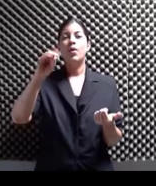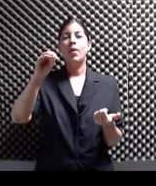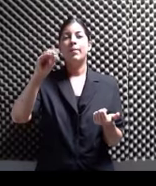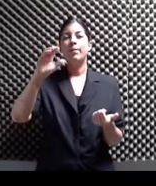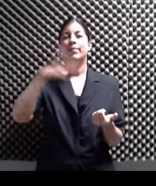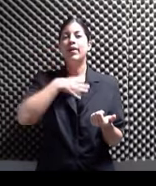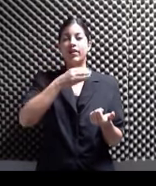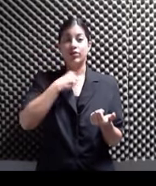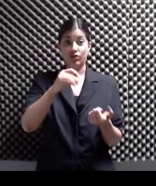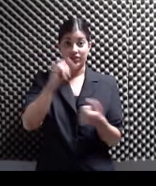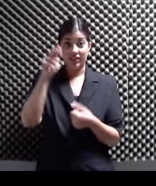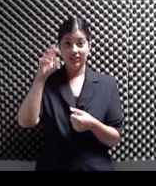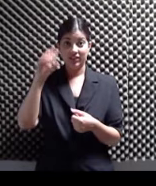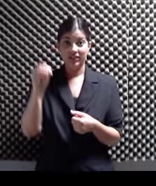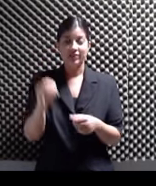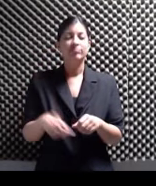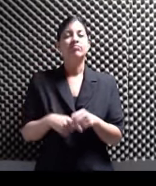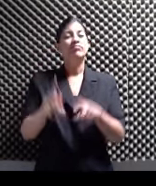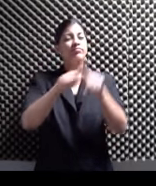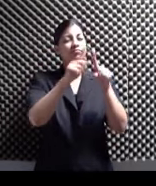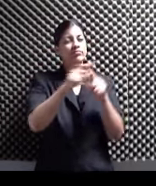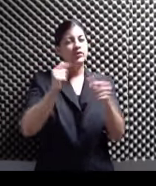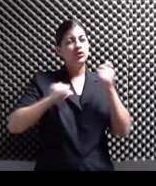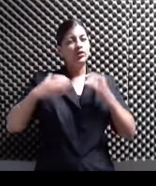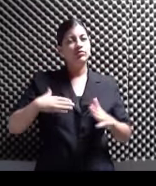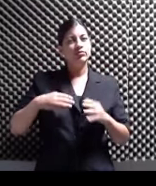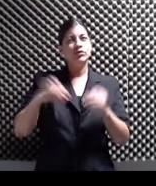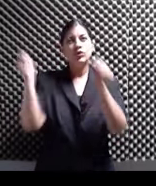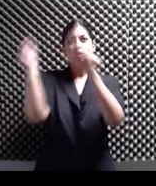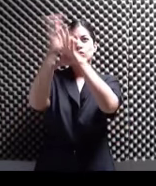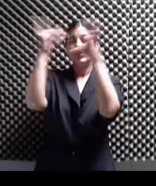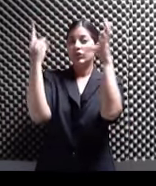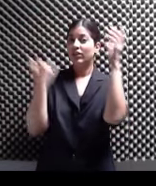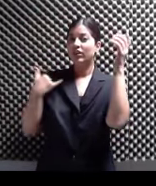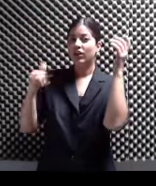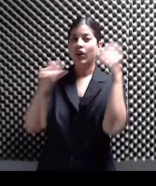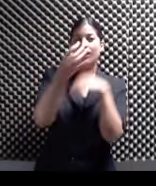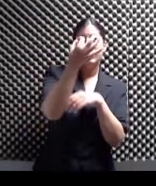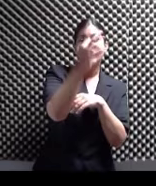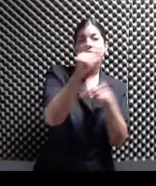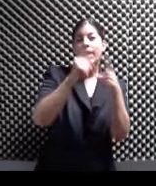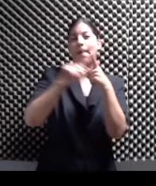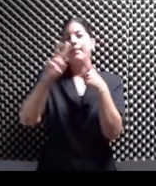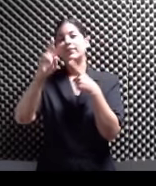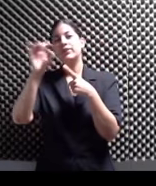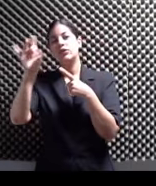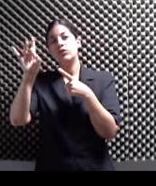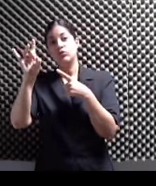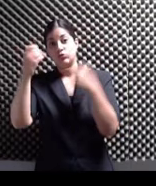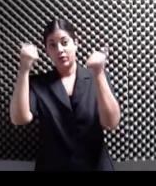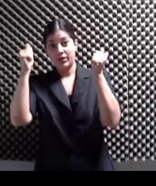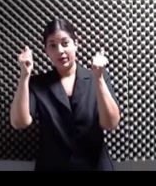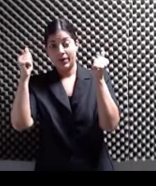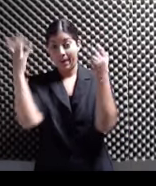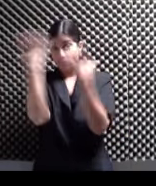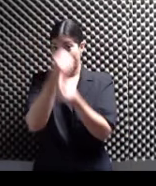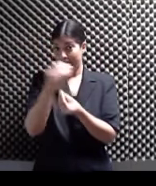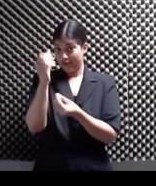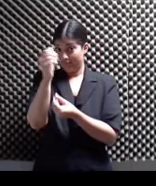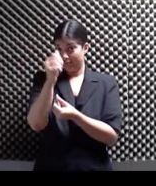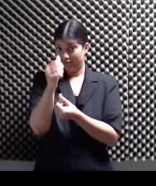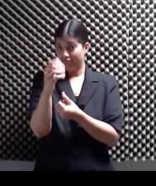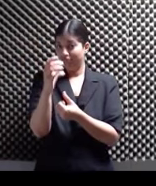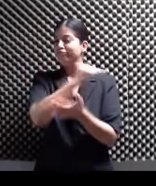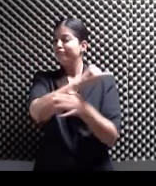Rondón, Ileana García y Omar Torres en Sueño Eterno. Del 19 al 28 de abril en Bellas Artes de Santurce, como parte del Festival de